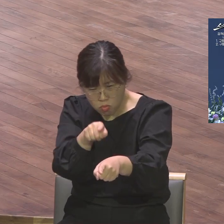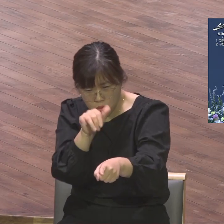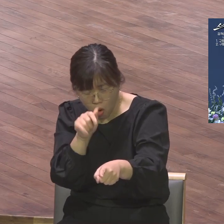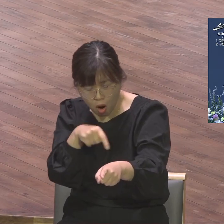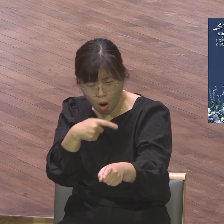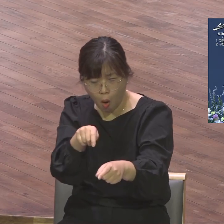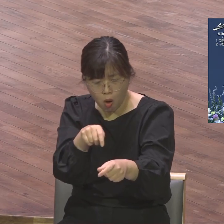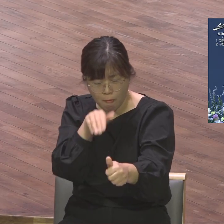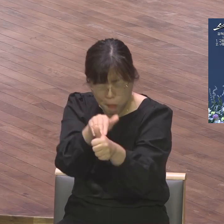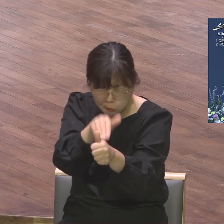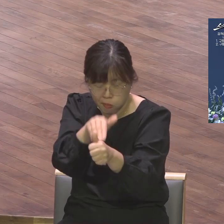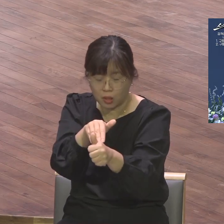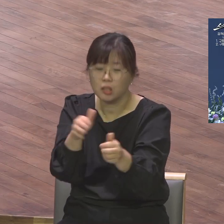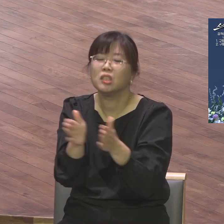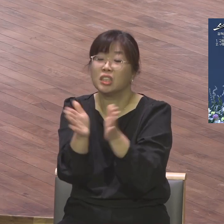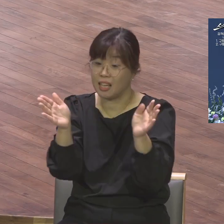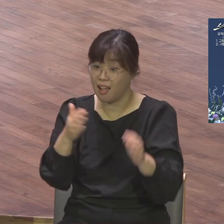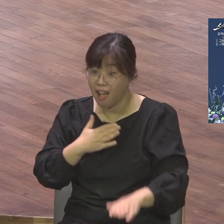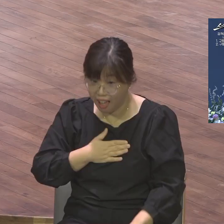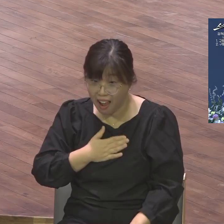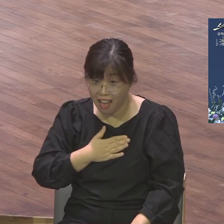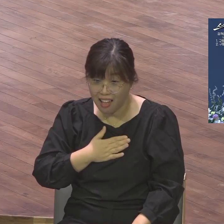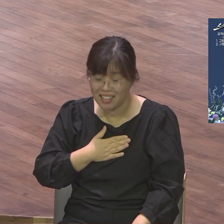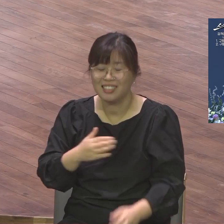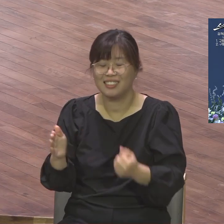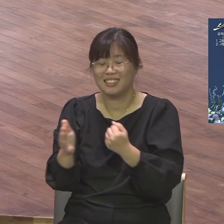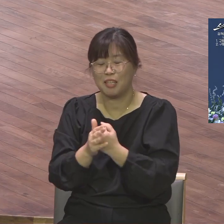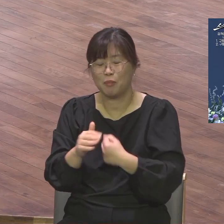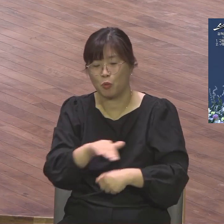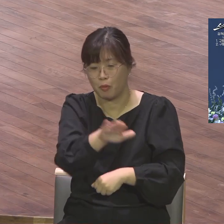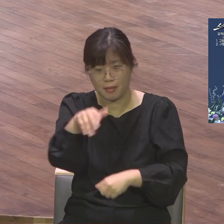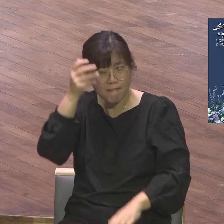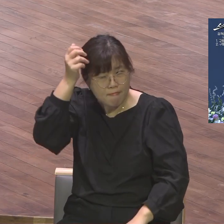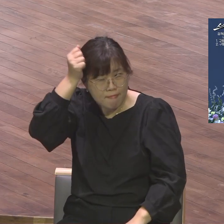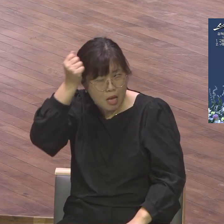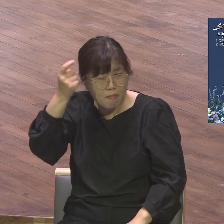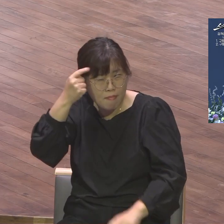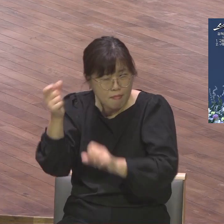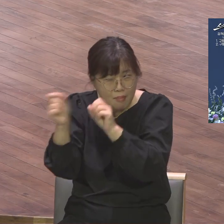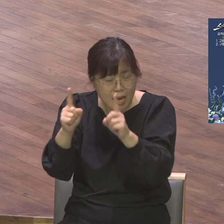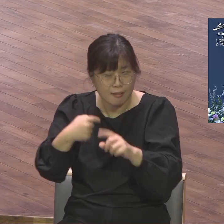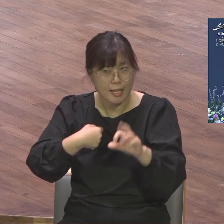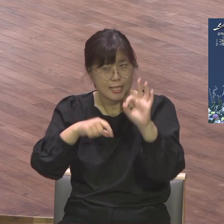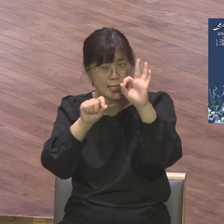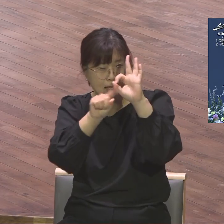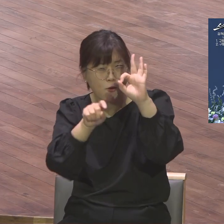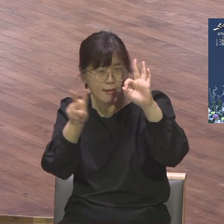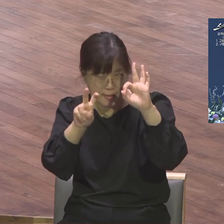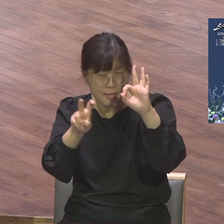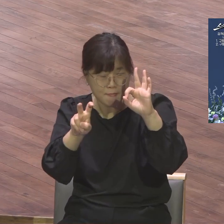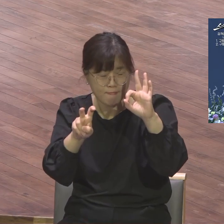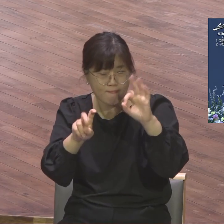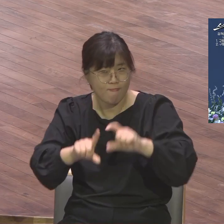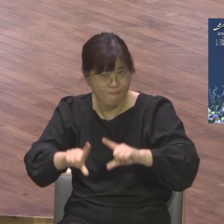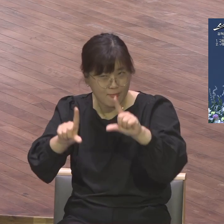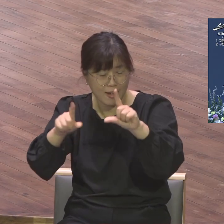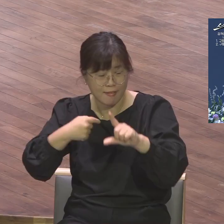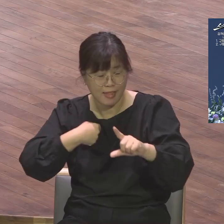10월 20일 모두 다 가까운 사람들 살려내는 그리스도의